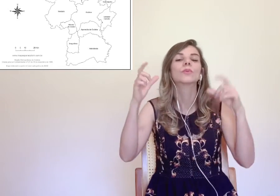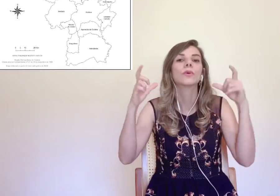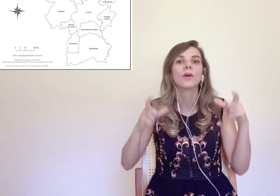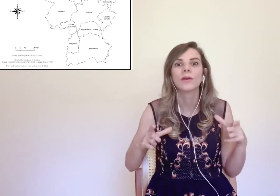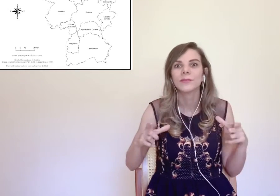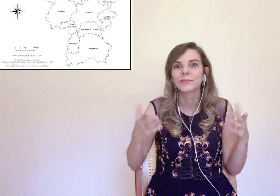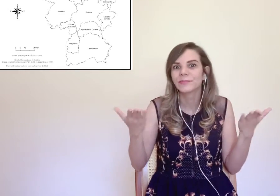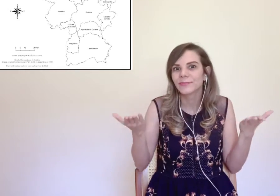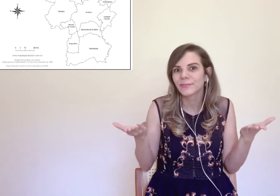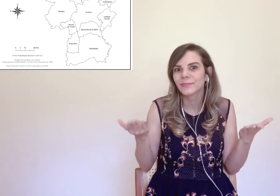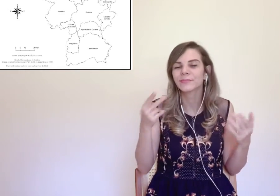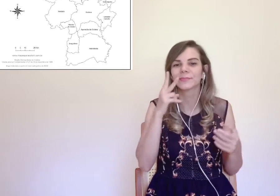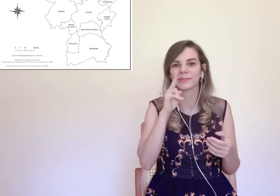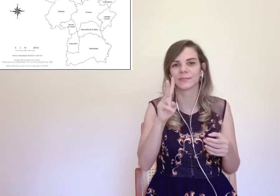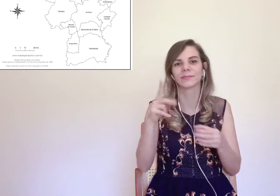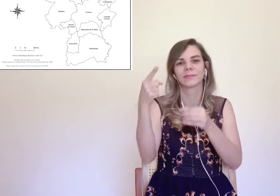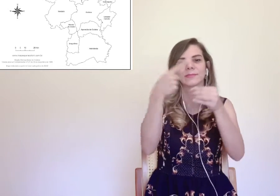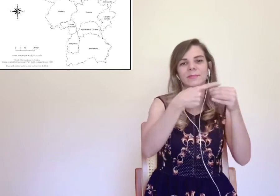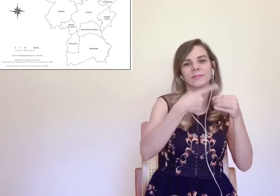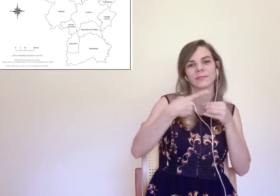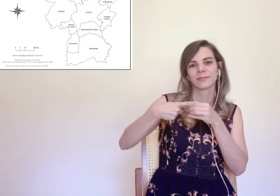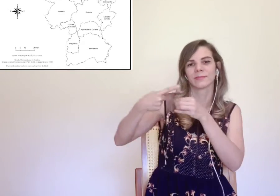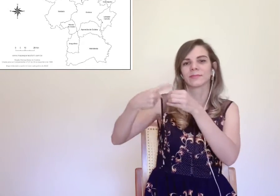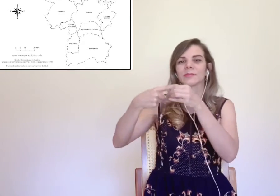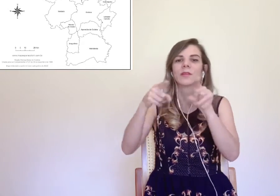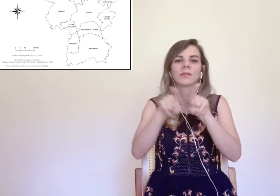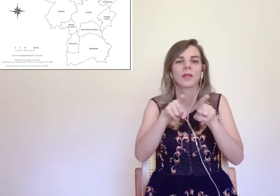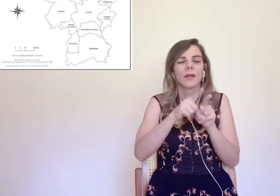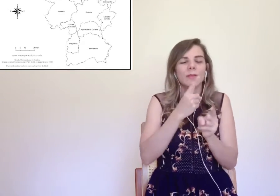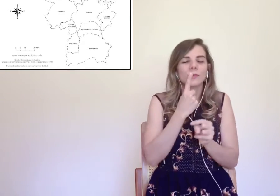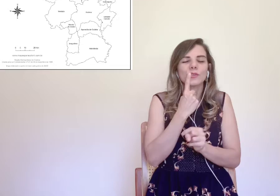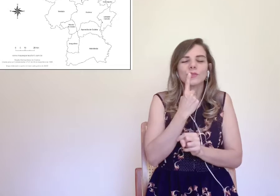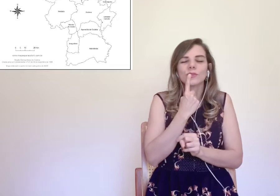está a cidade de Goiânia.